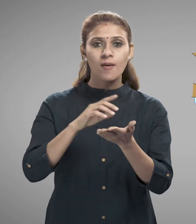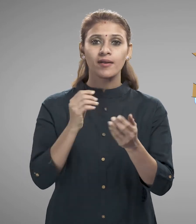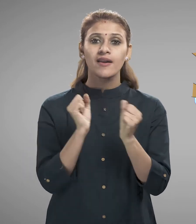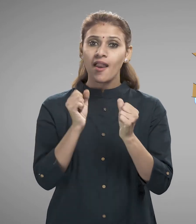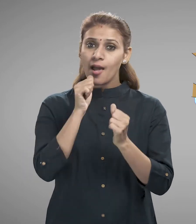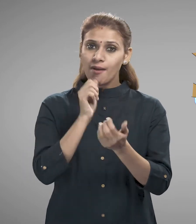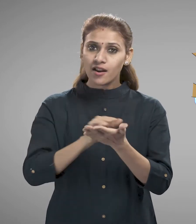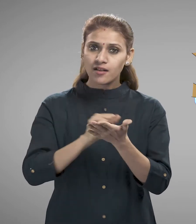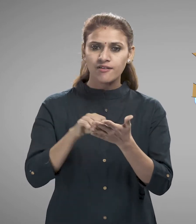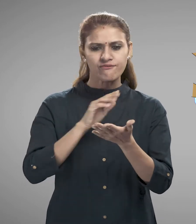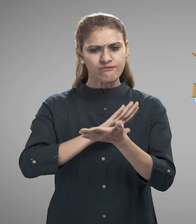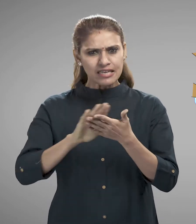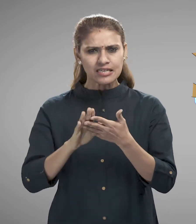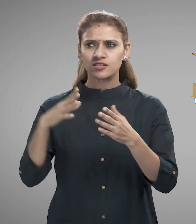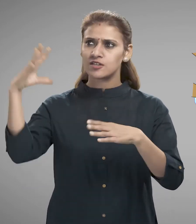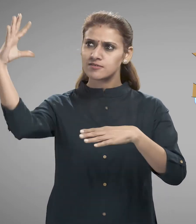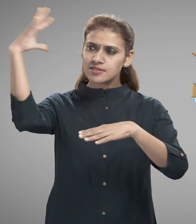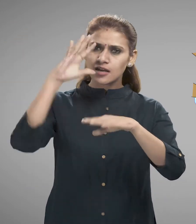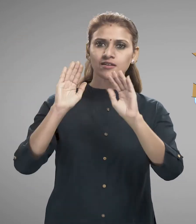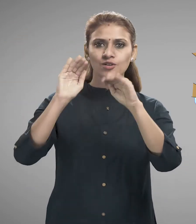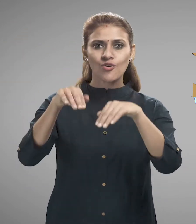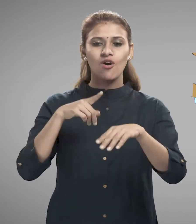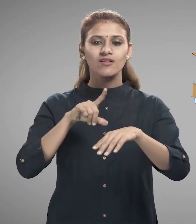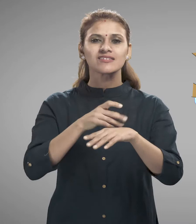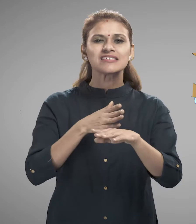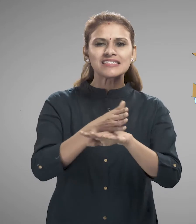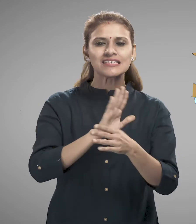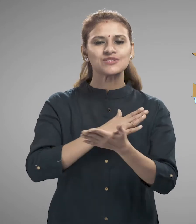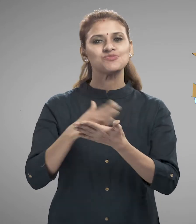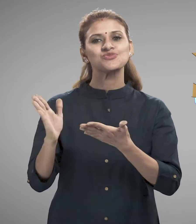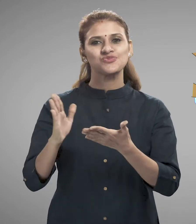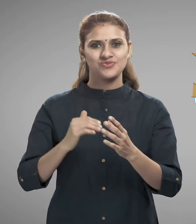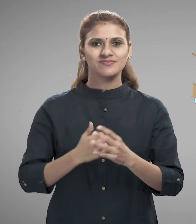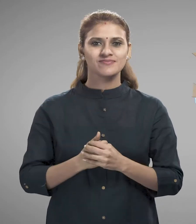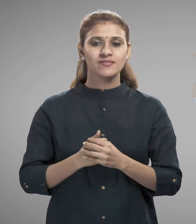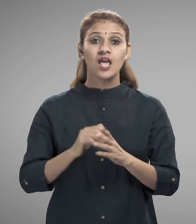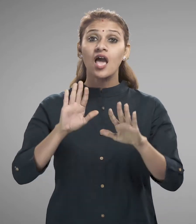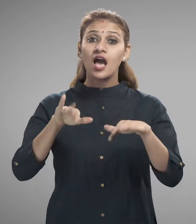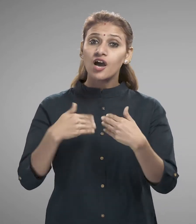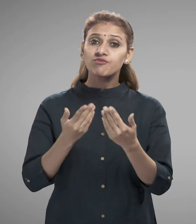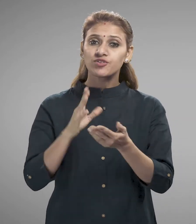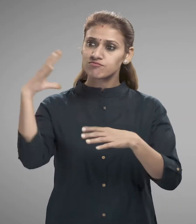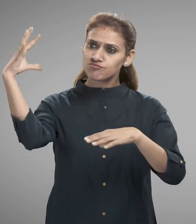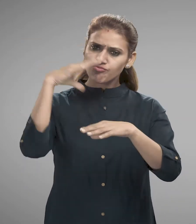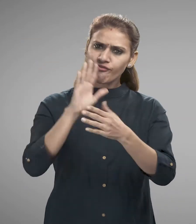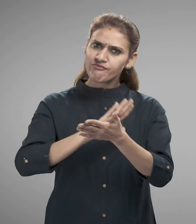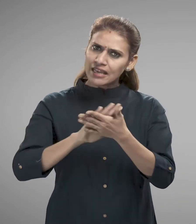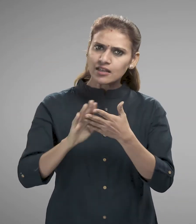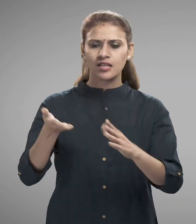से धोकर धूप में सुखा लें जिससे कीटाणु नष्ट हो जाएं। सूखने के पश्चात उस